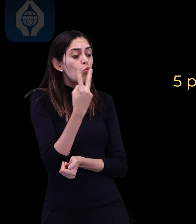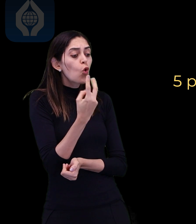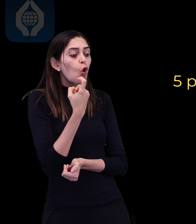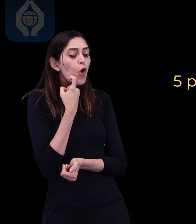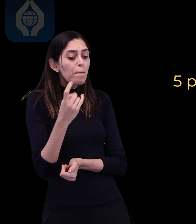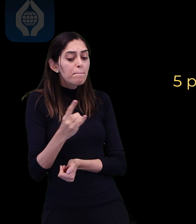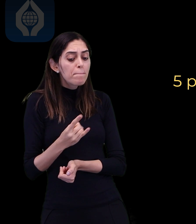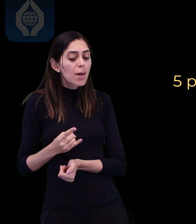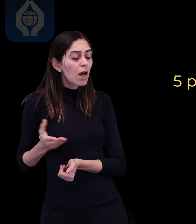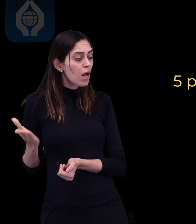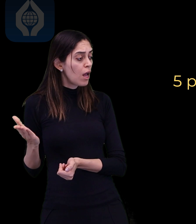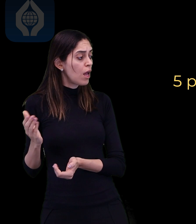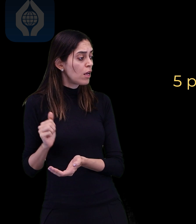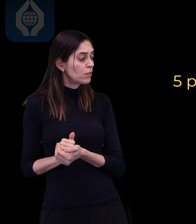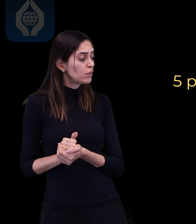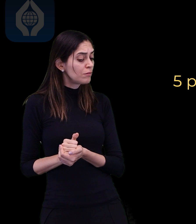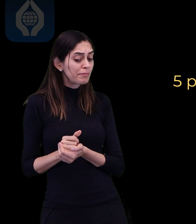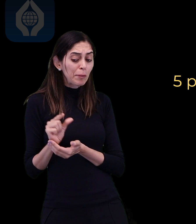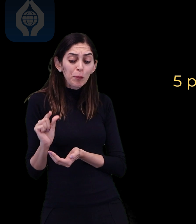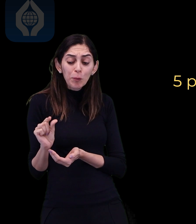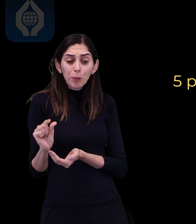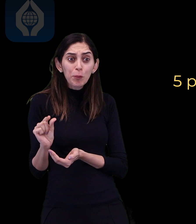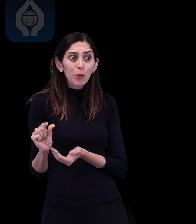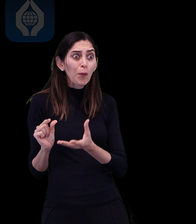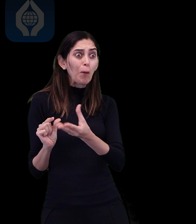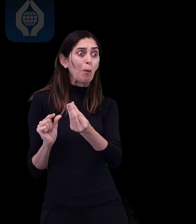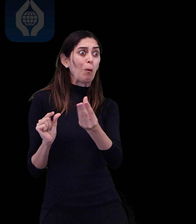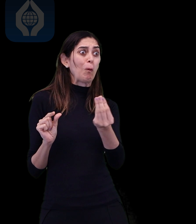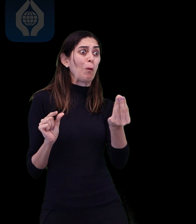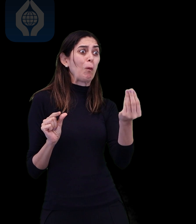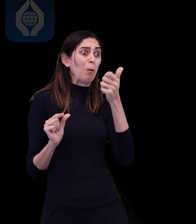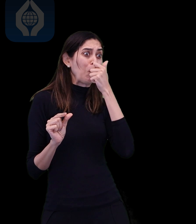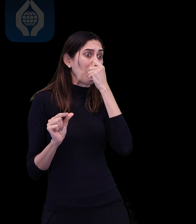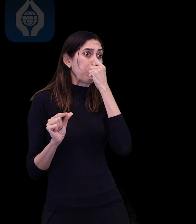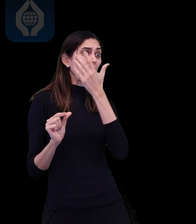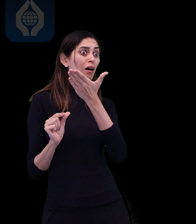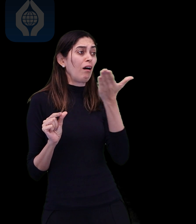peixinhos, mas o que é isso para tanta gente?